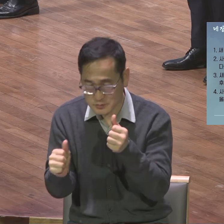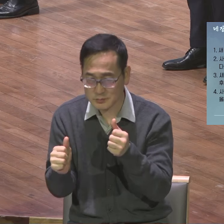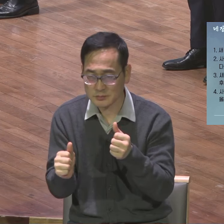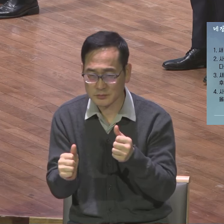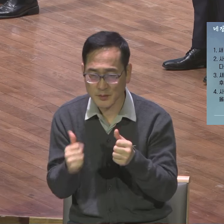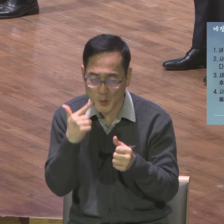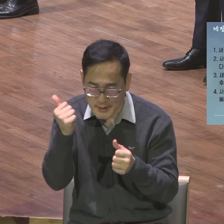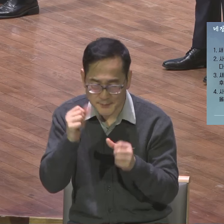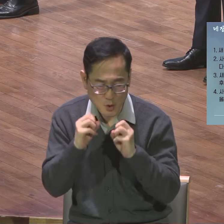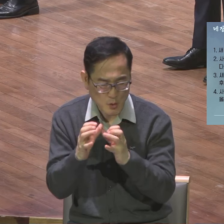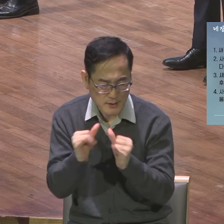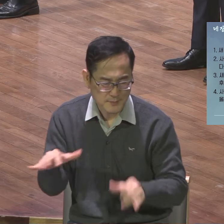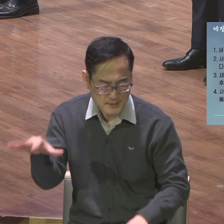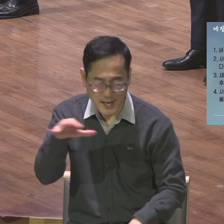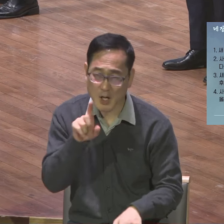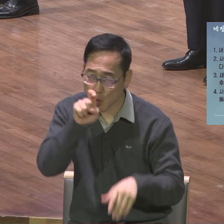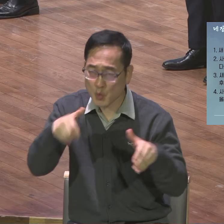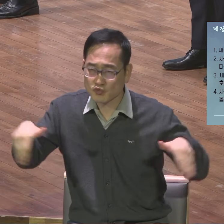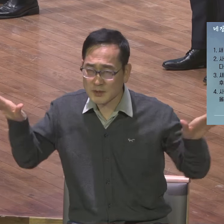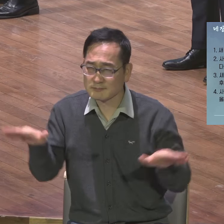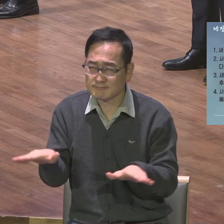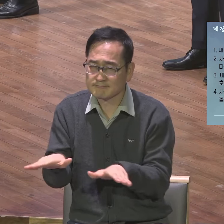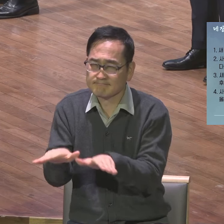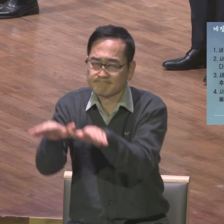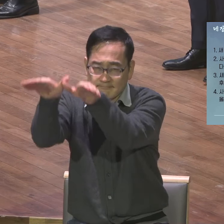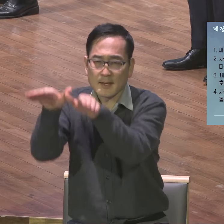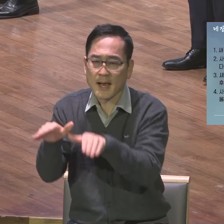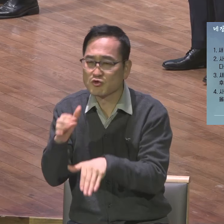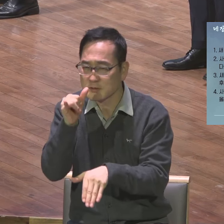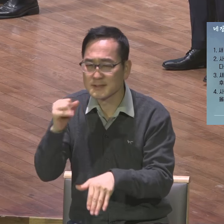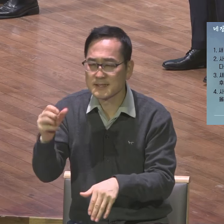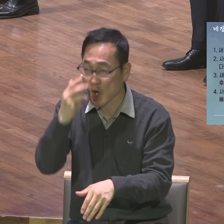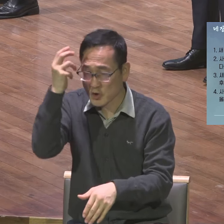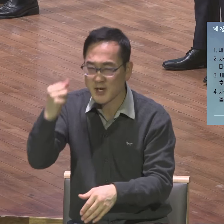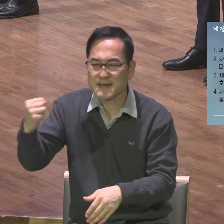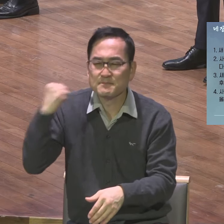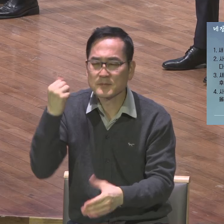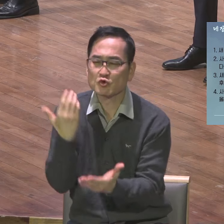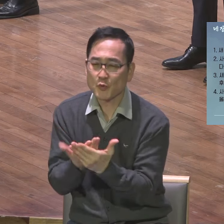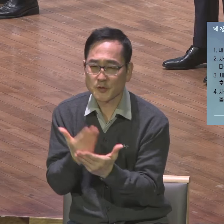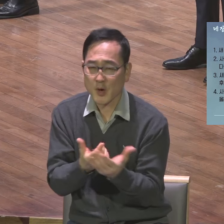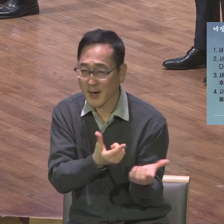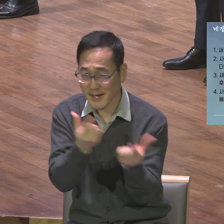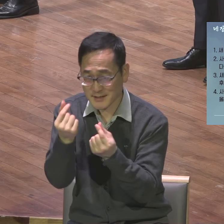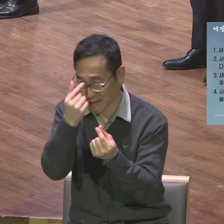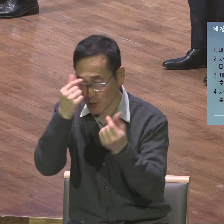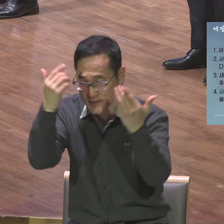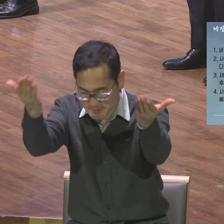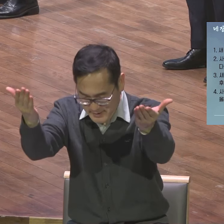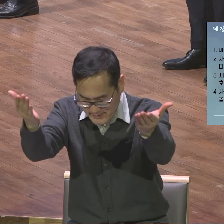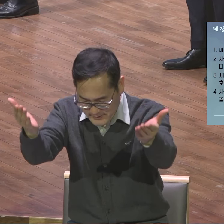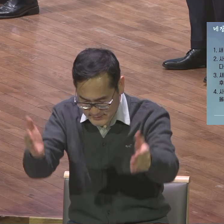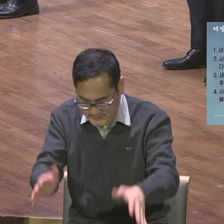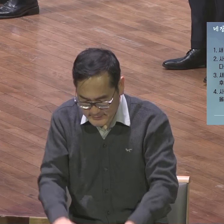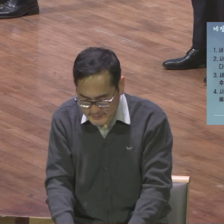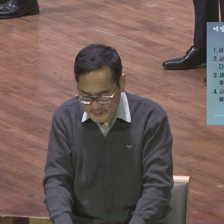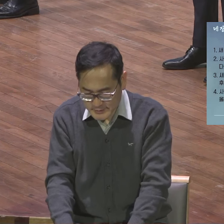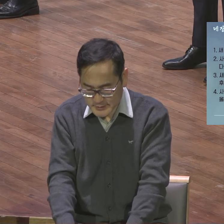치며 올라감 같은 성령의 충만함을 주옵소서. 다 함께 주여 외치고 기도하겠습니다.